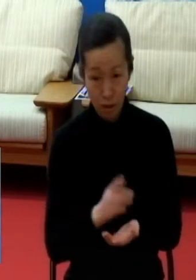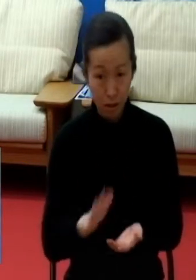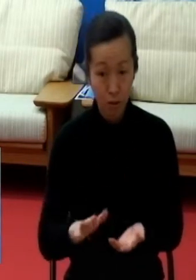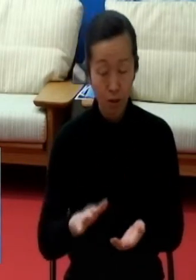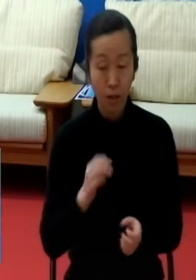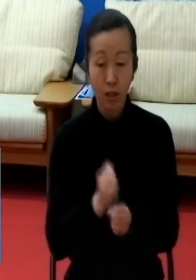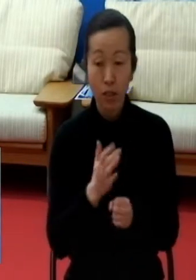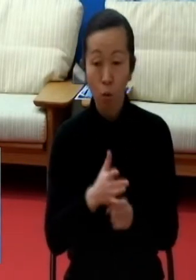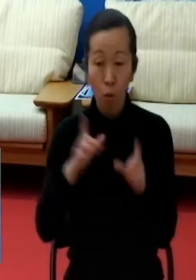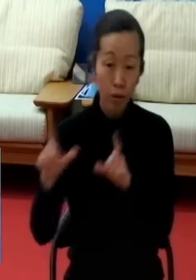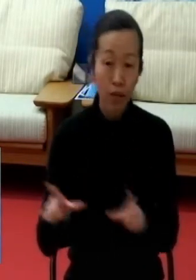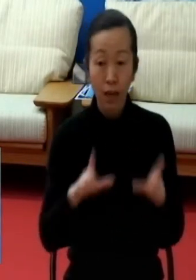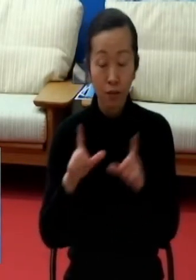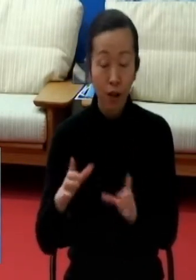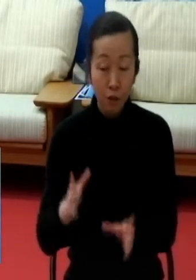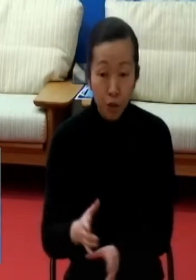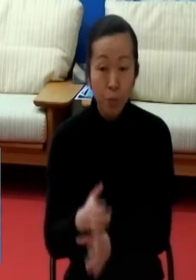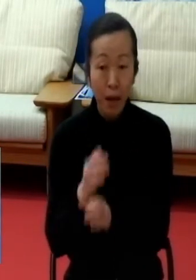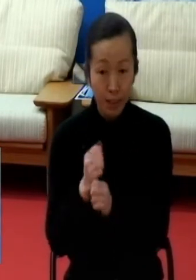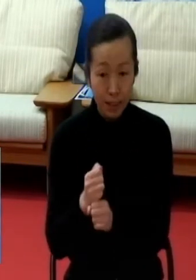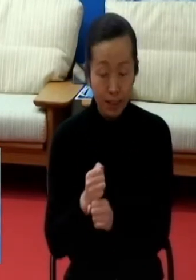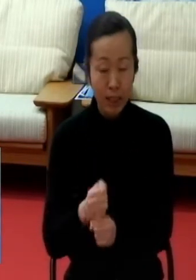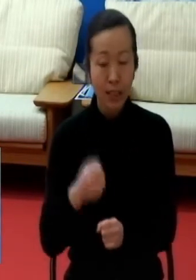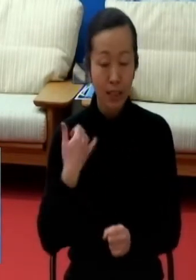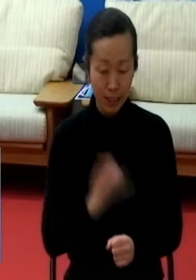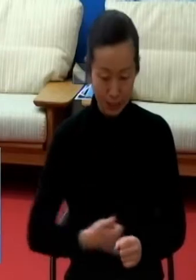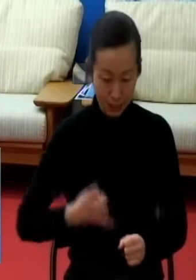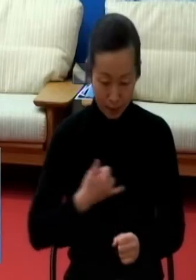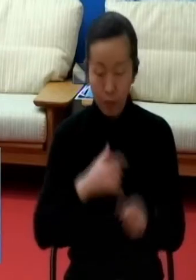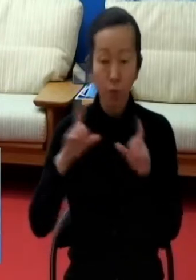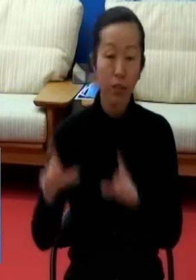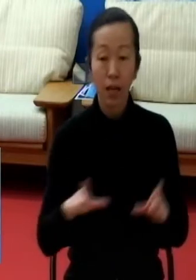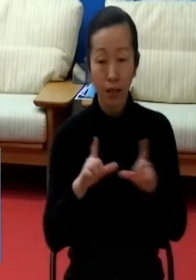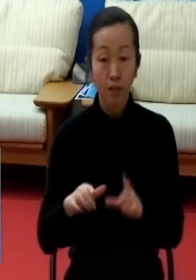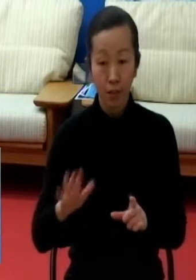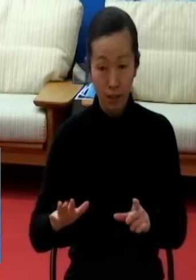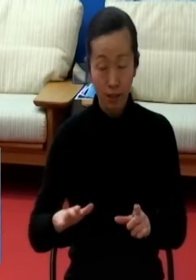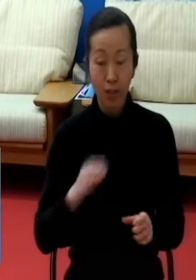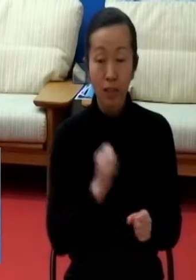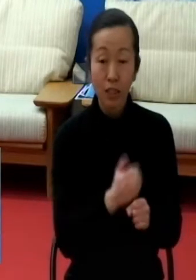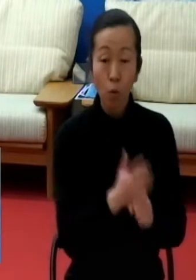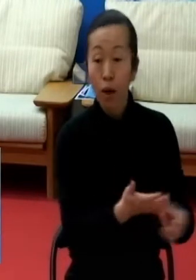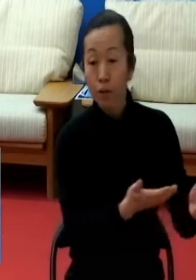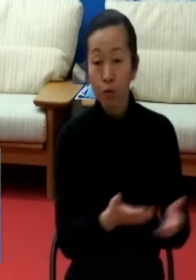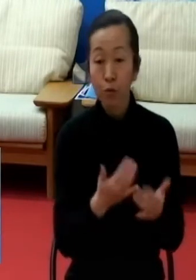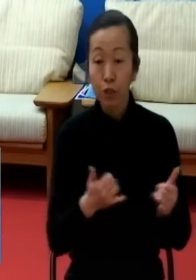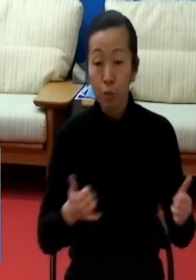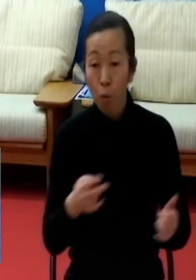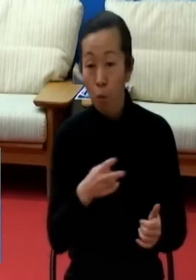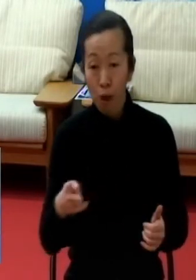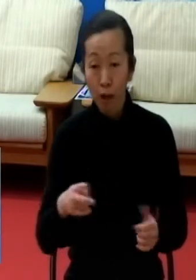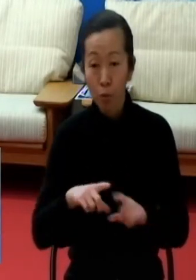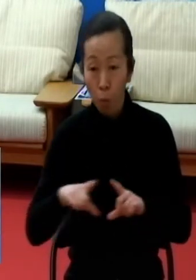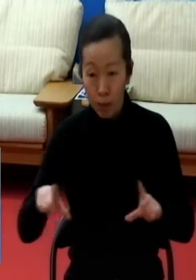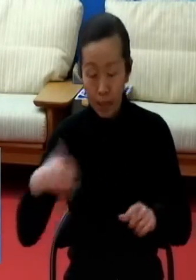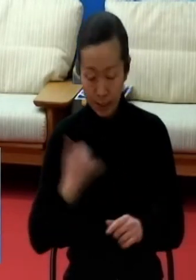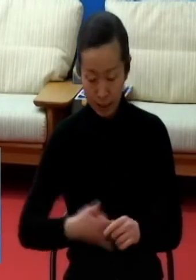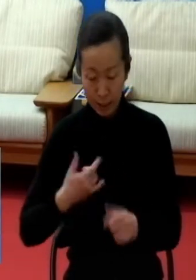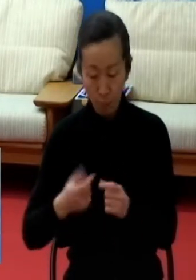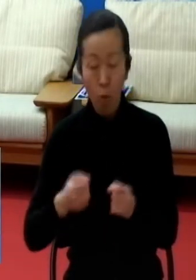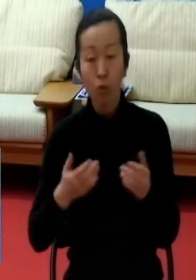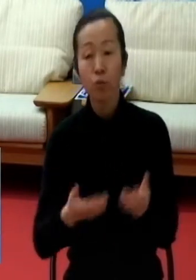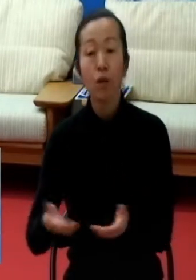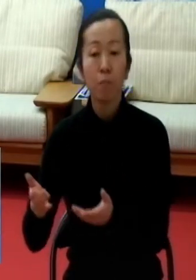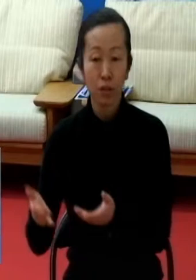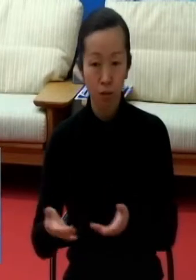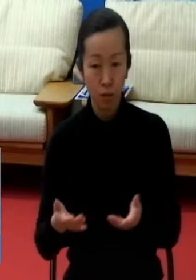り、人生の生活 예, です。 믿음이 흔들리면 인생이 흔들리는 거예요. 信仰が揺れると人生が揺れてしまう。 그래서 사단은 서론